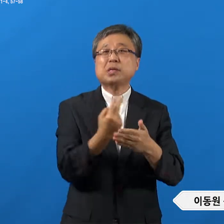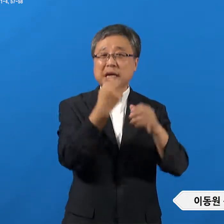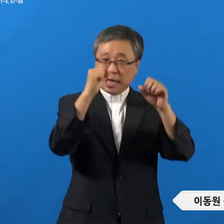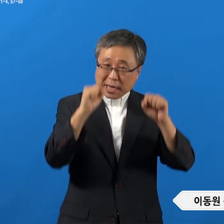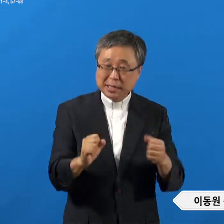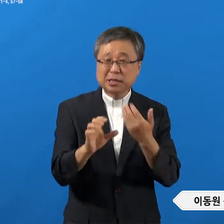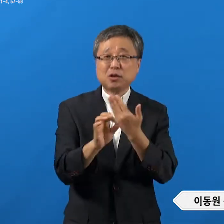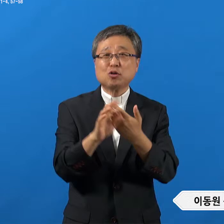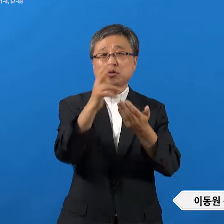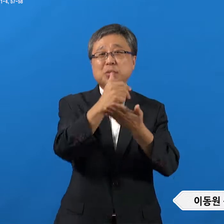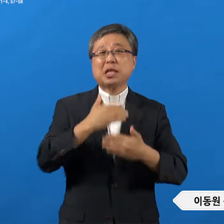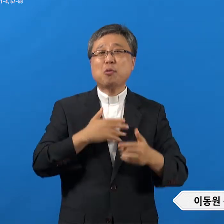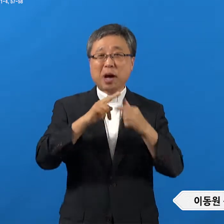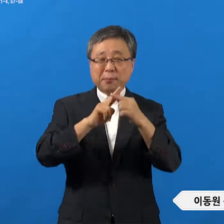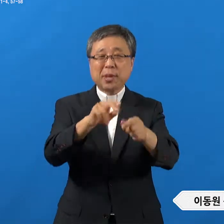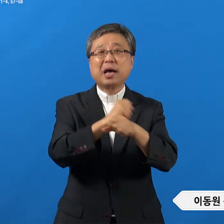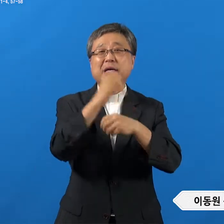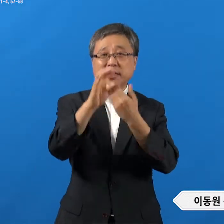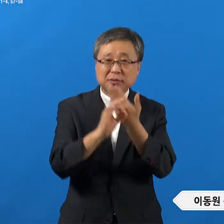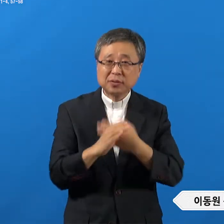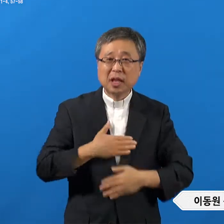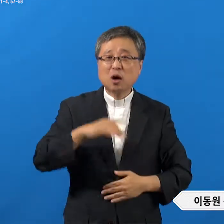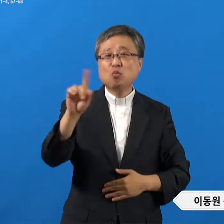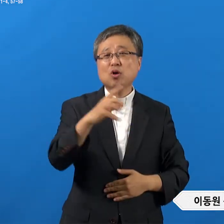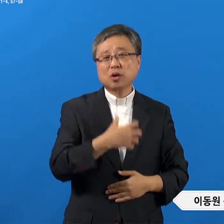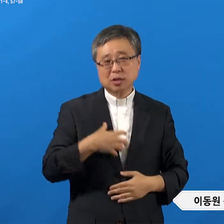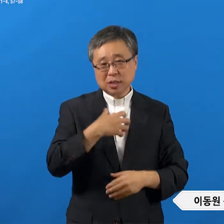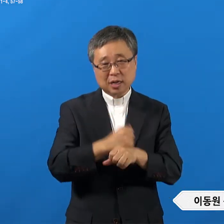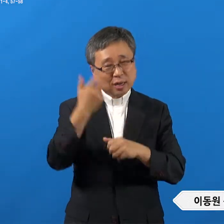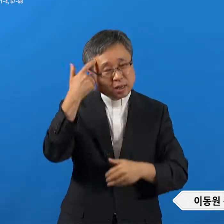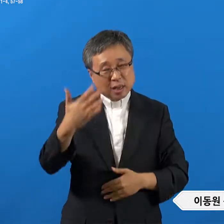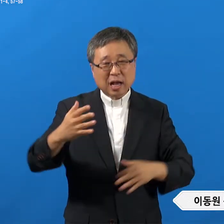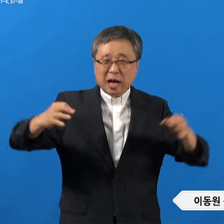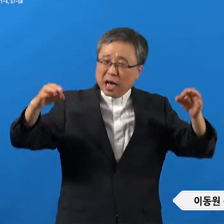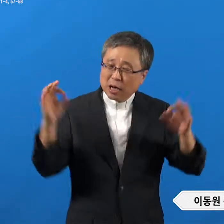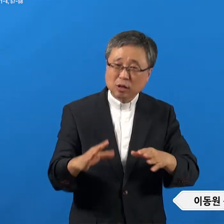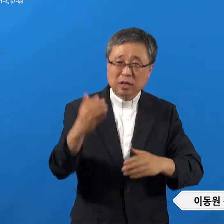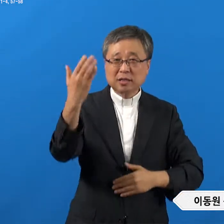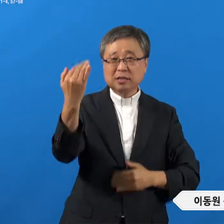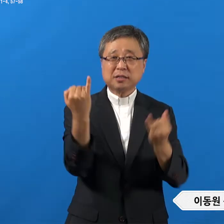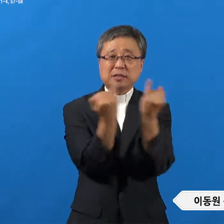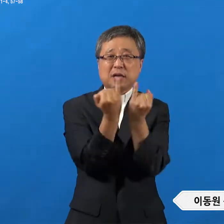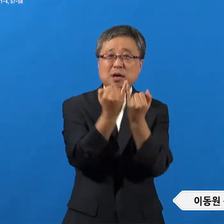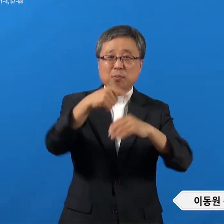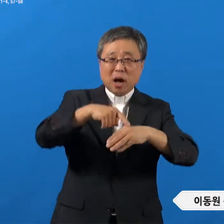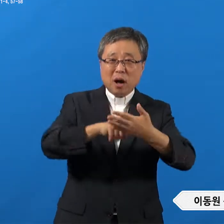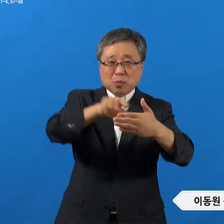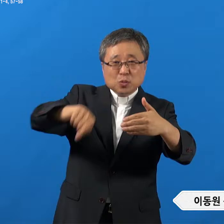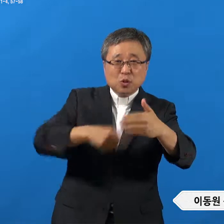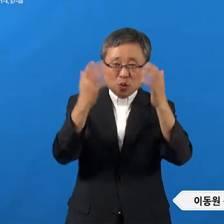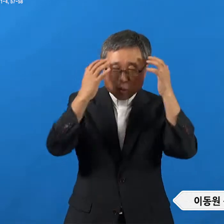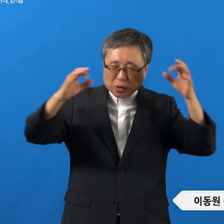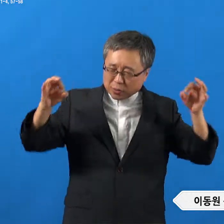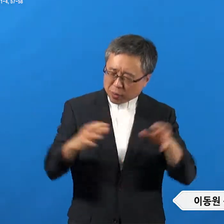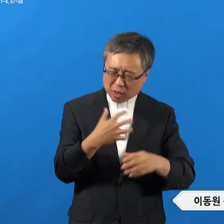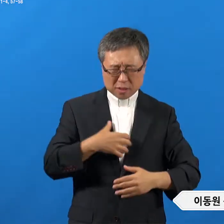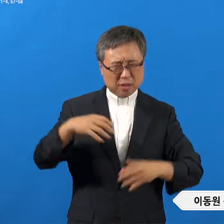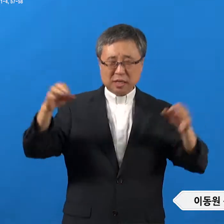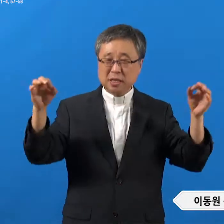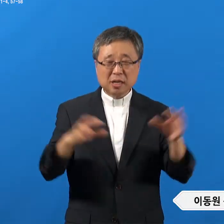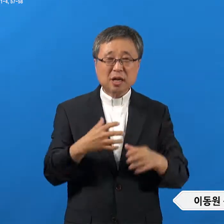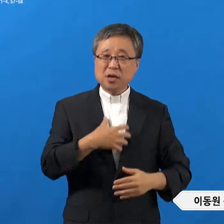살아계시다면, 그분이 나와 함께 하신다면 내가 뭘 걱정하나? 한순간 그의 마음속에 고통이 사라집니다. 걱정이